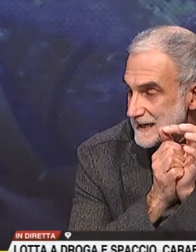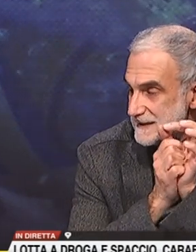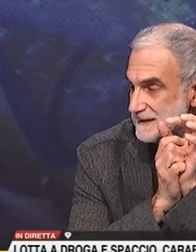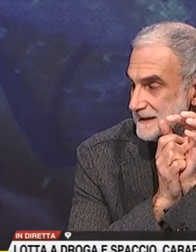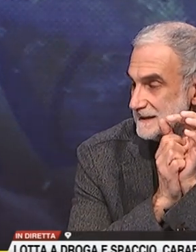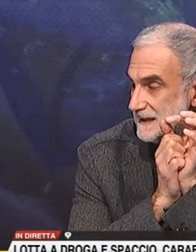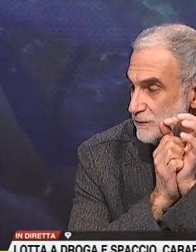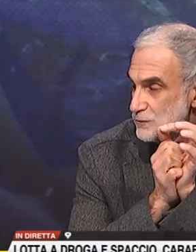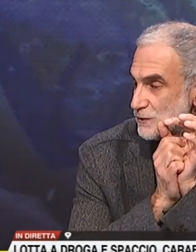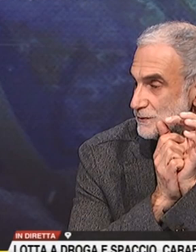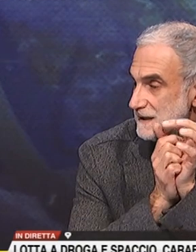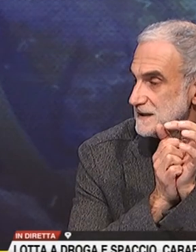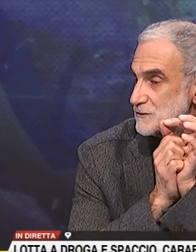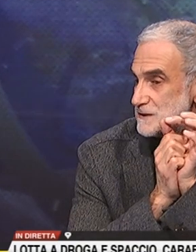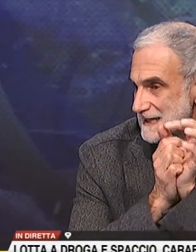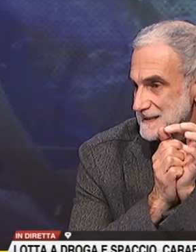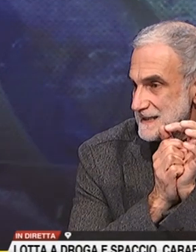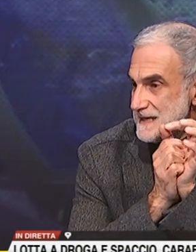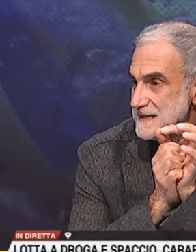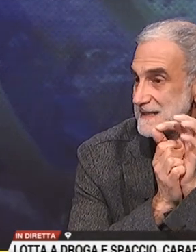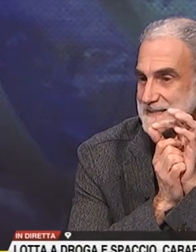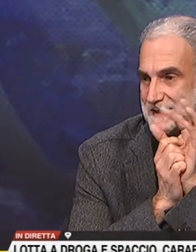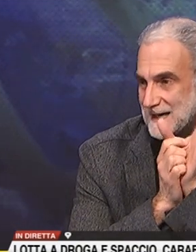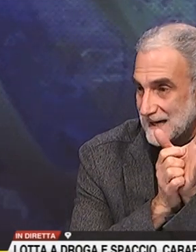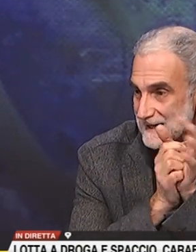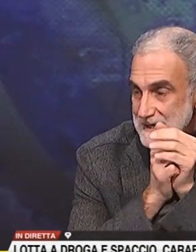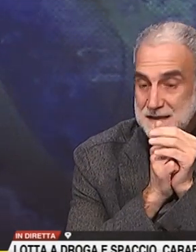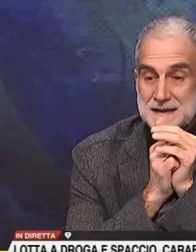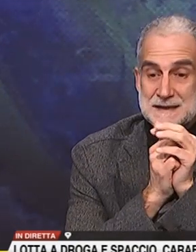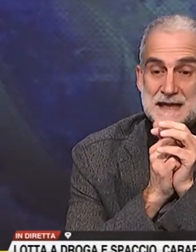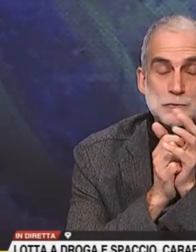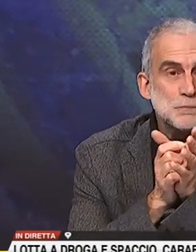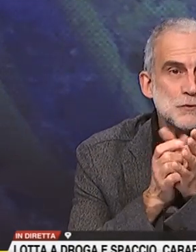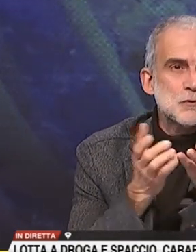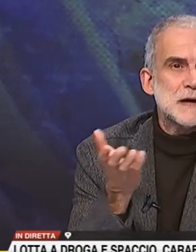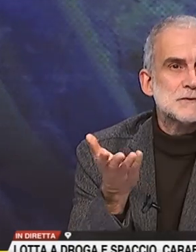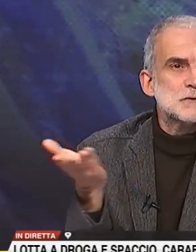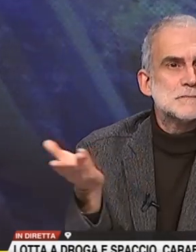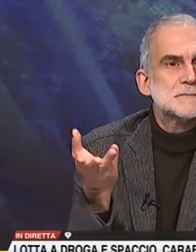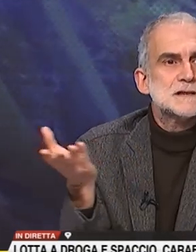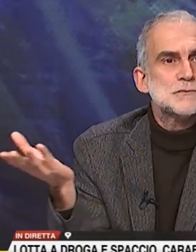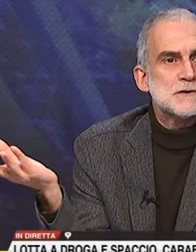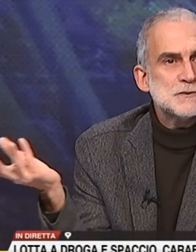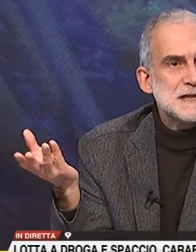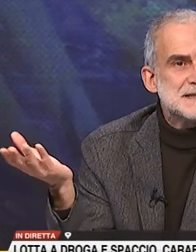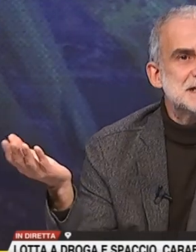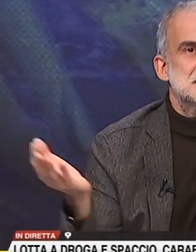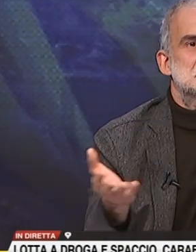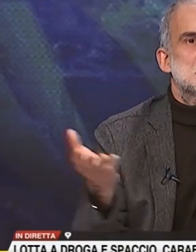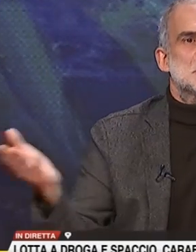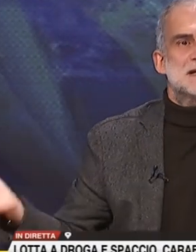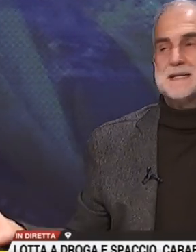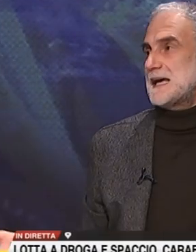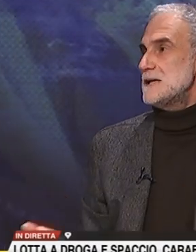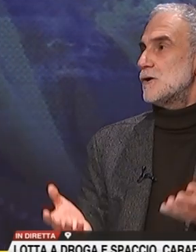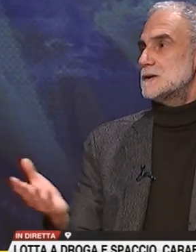pericolosità dell'uso di sostanze in generale, tanto più quando si usano sostanze la